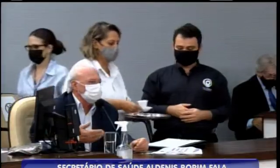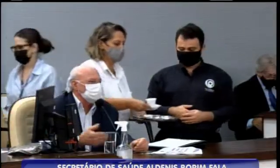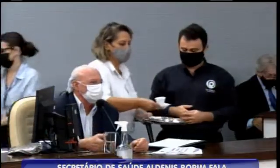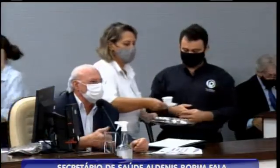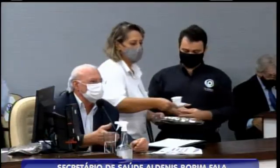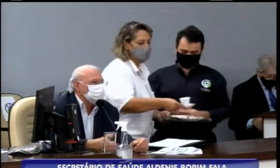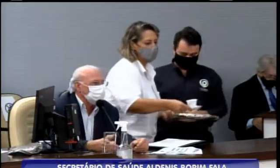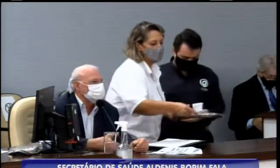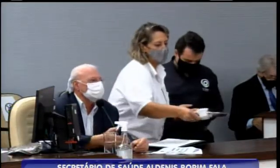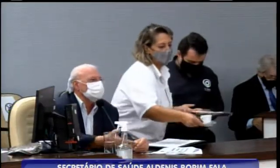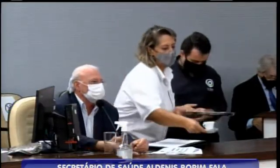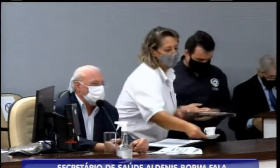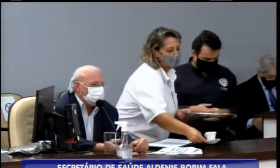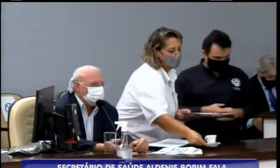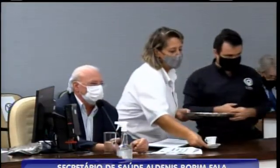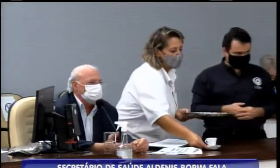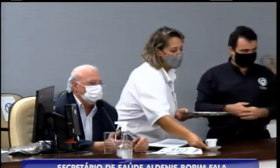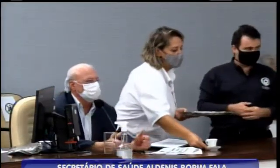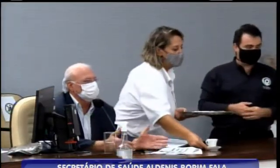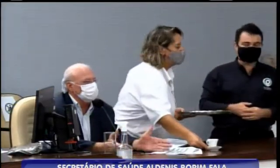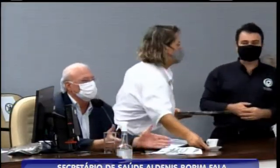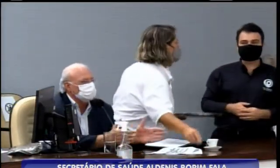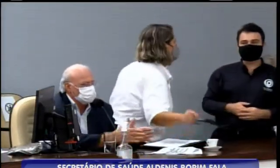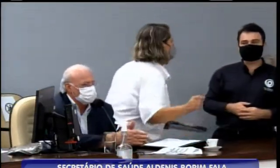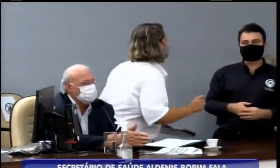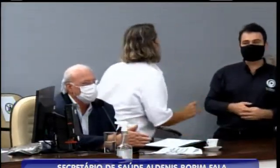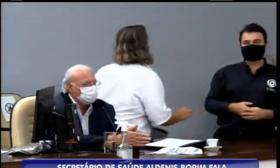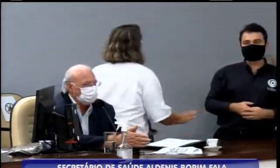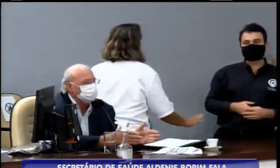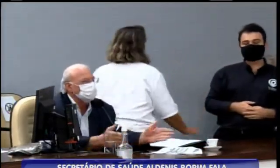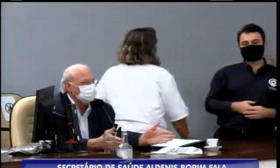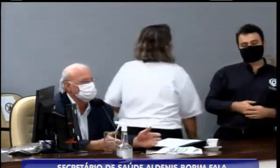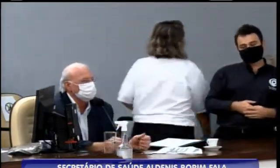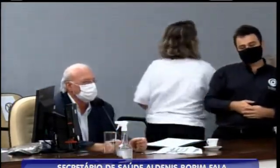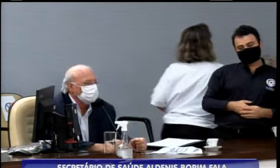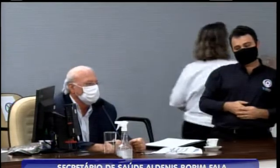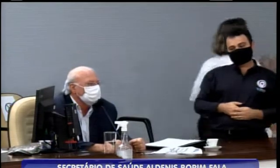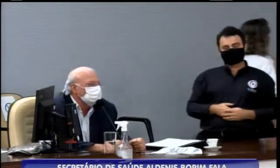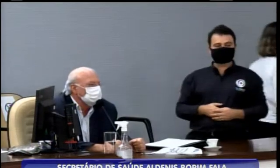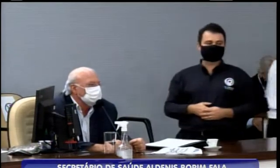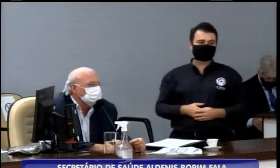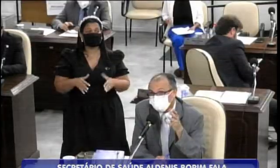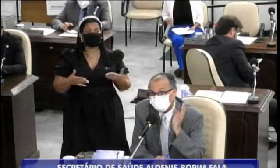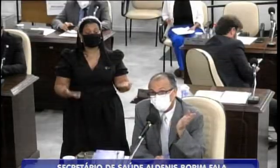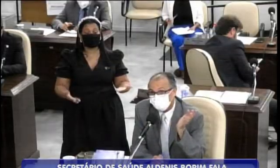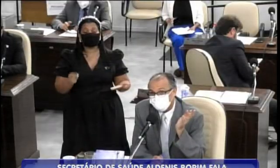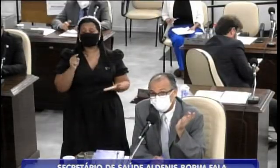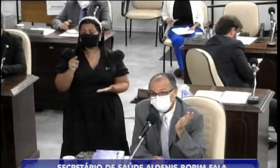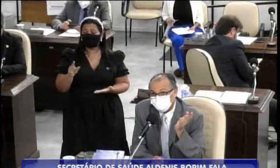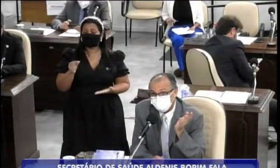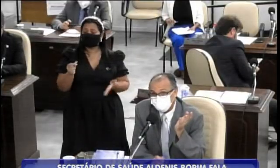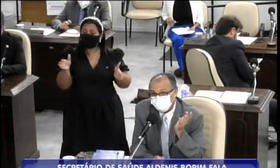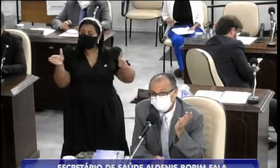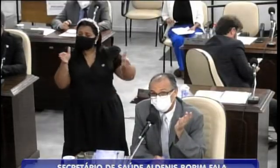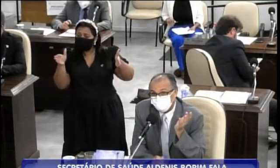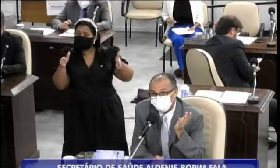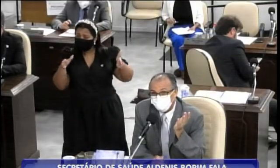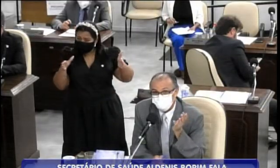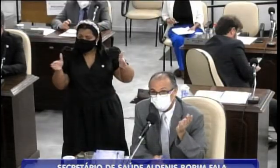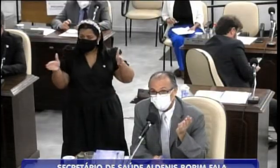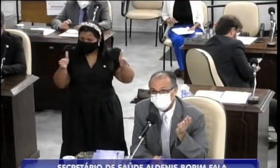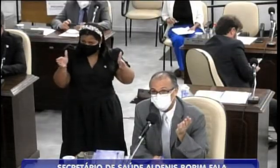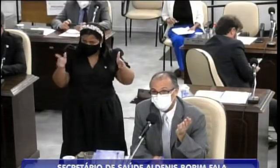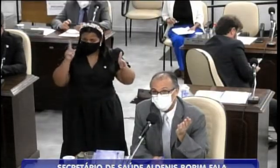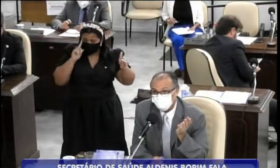município para tratar um paciente do Estado, então vai ter que ter um convênio. Isso tem prazo? Como?